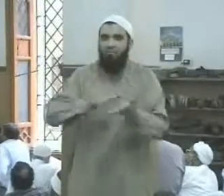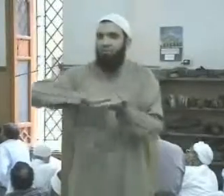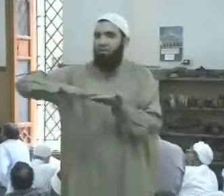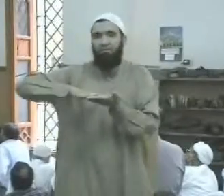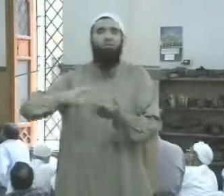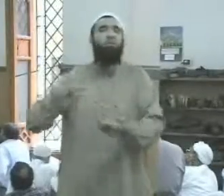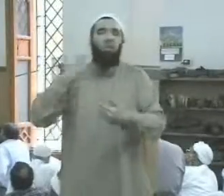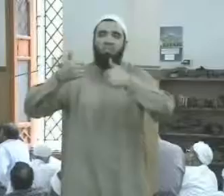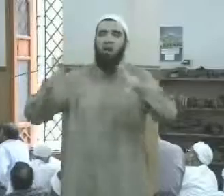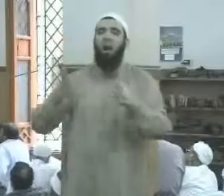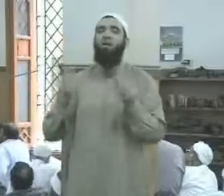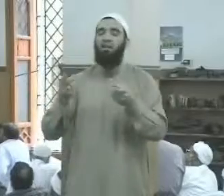ووسيلة إجبارية